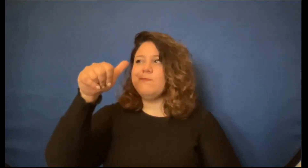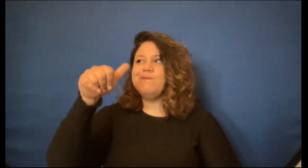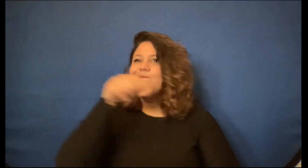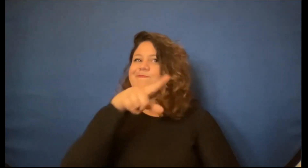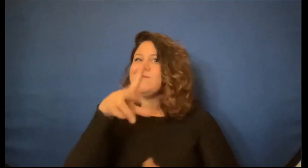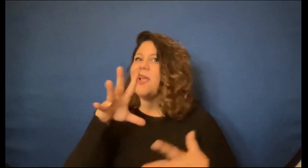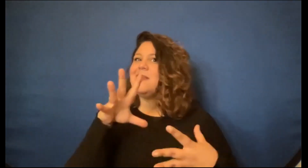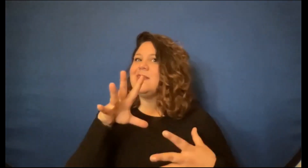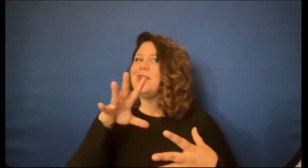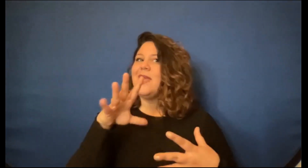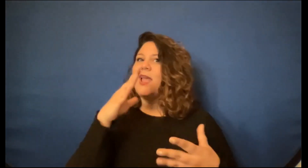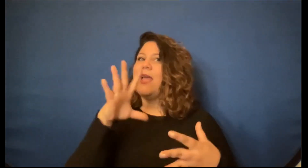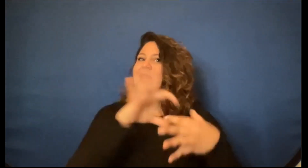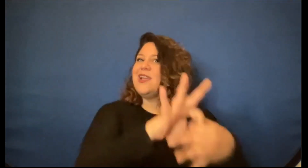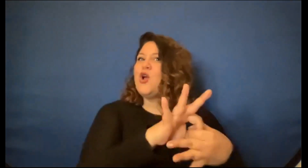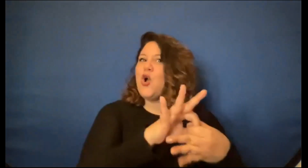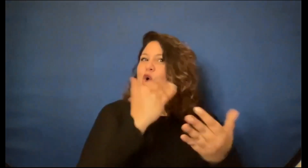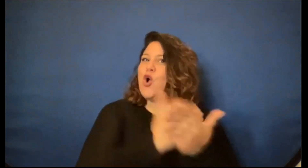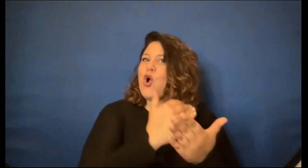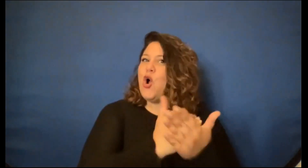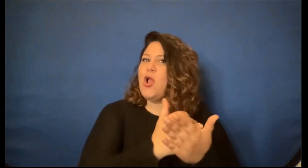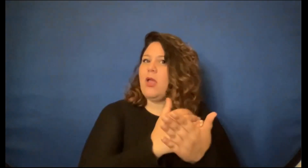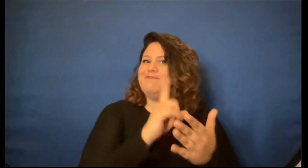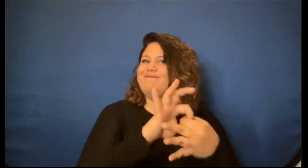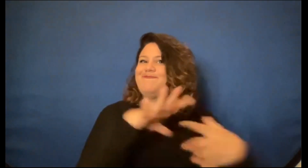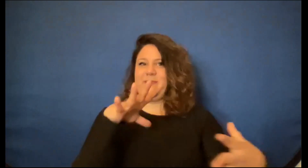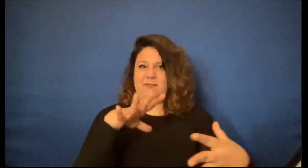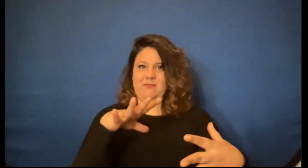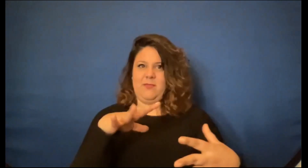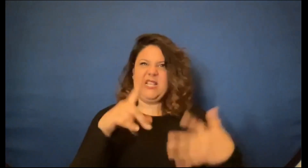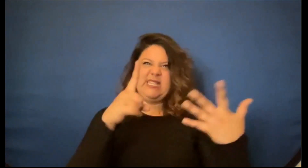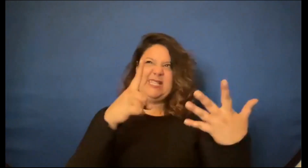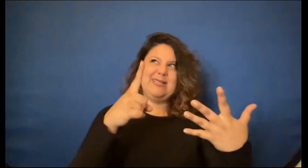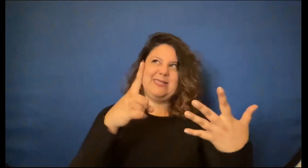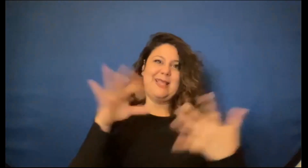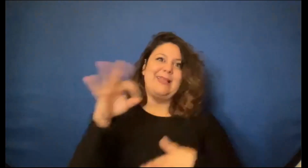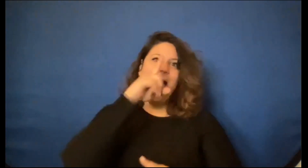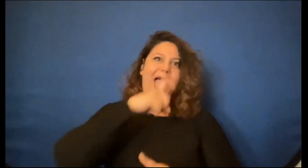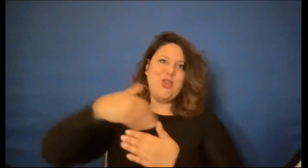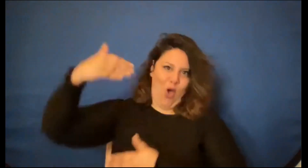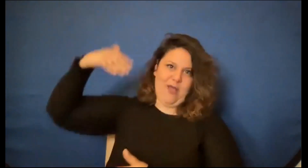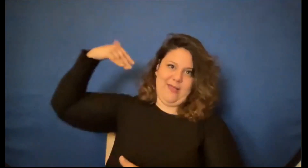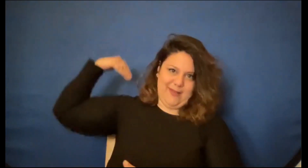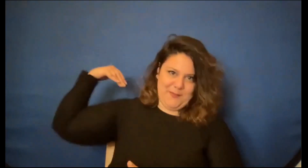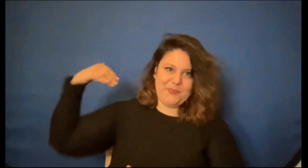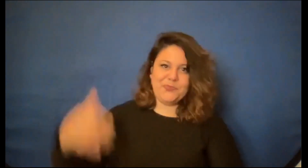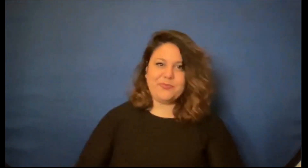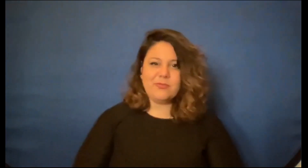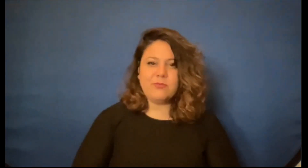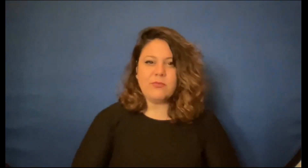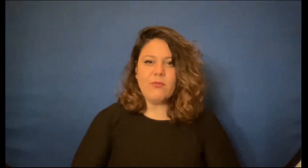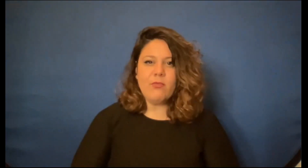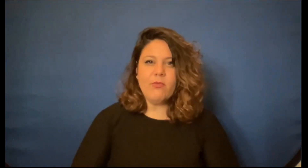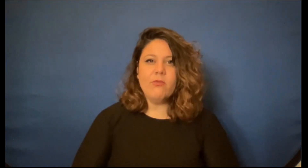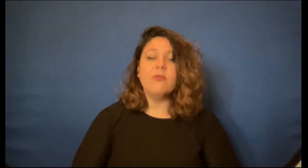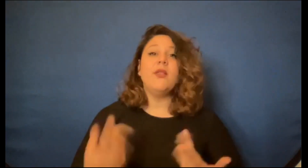Estoy hablando de 62 o 63 años atrás, 60 años atrás. Y entonces fue a una escuela